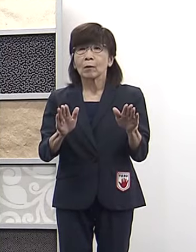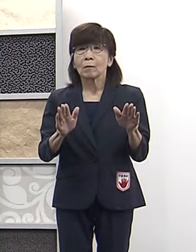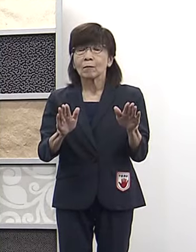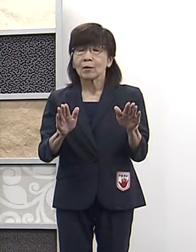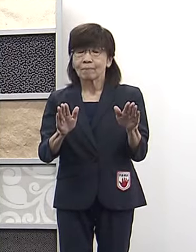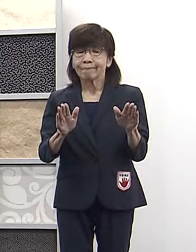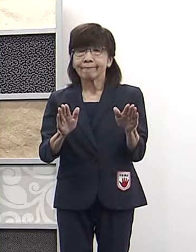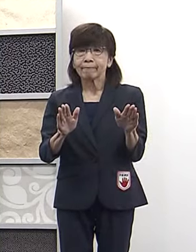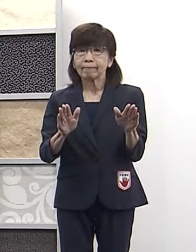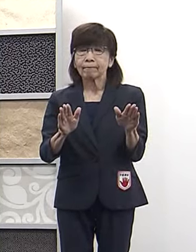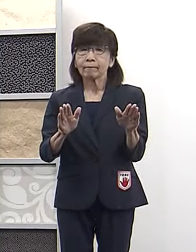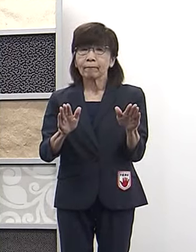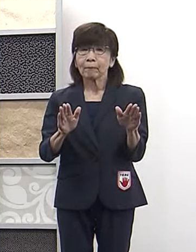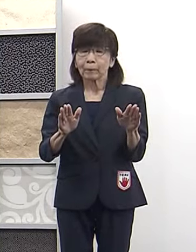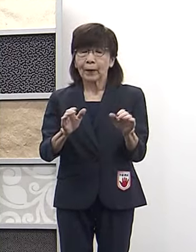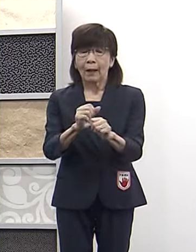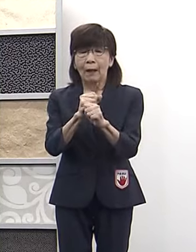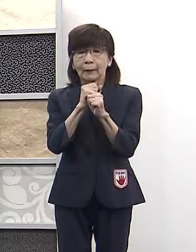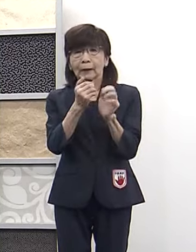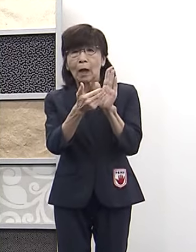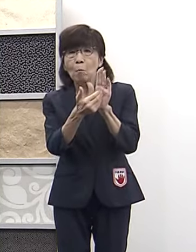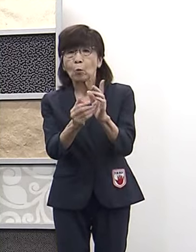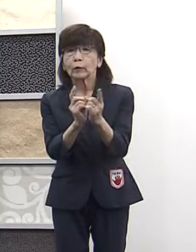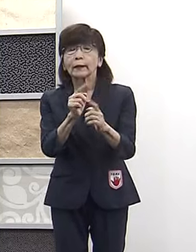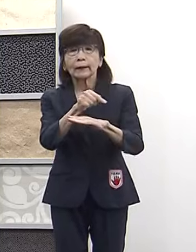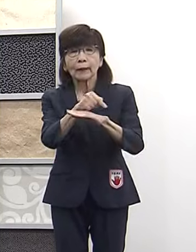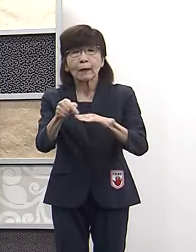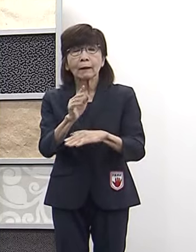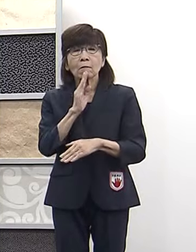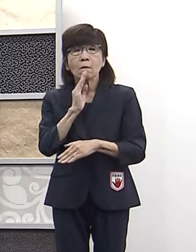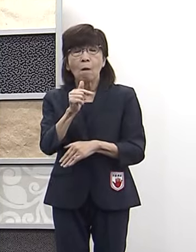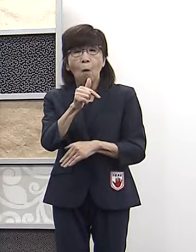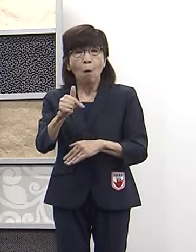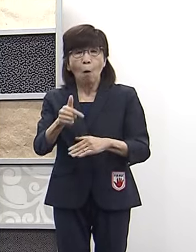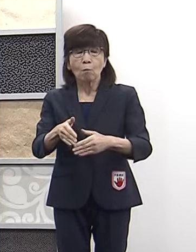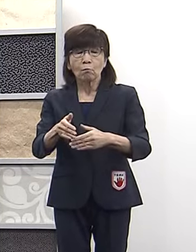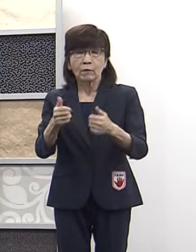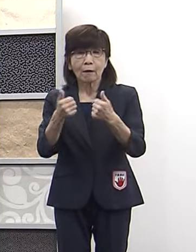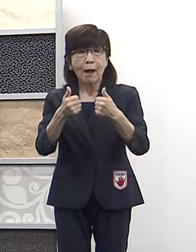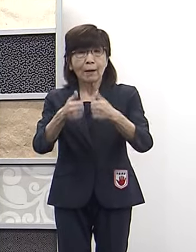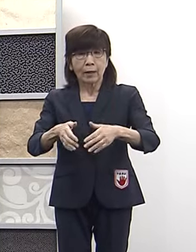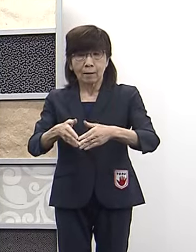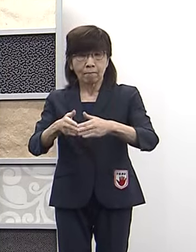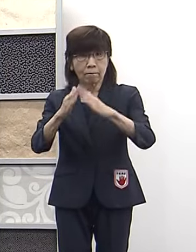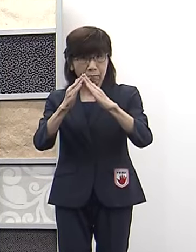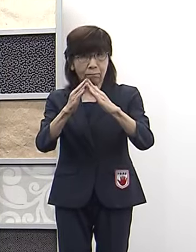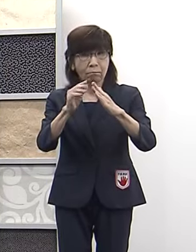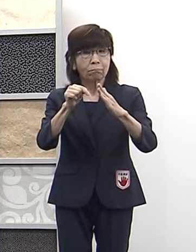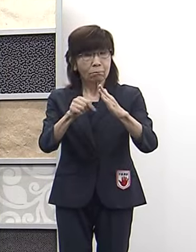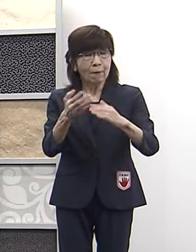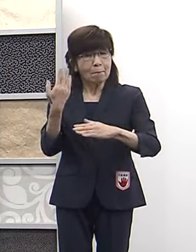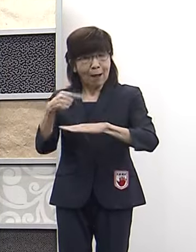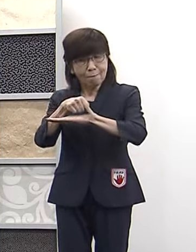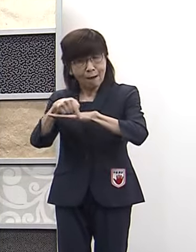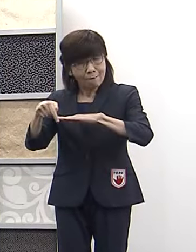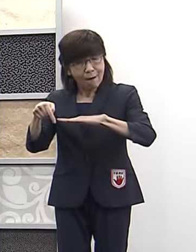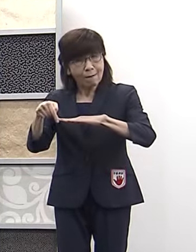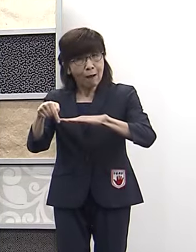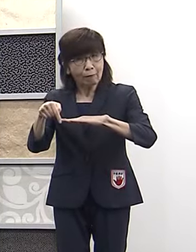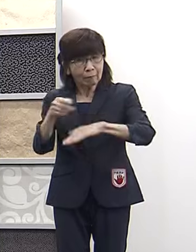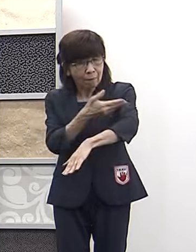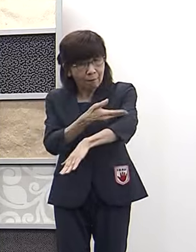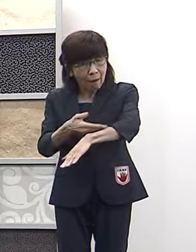ため、自殺防止対策推進本部会議を開催いたしまして、これまで計画の進捗状況です